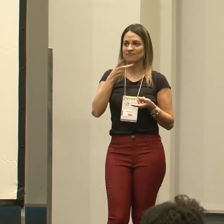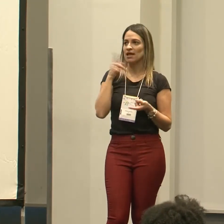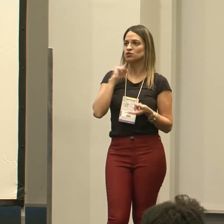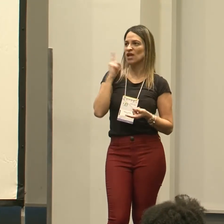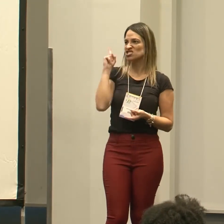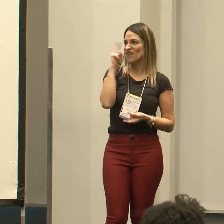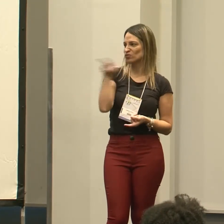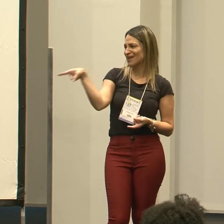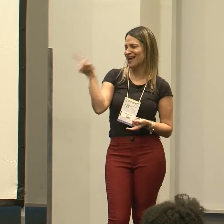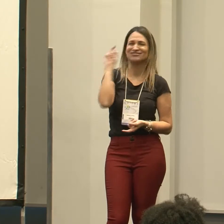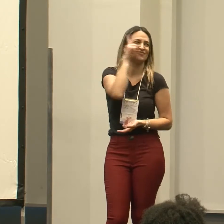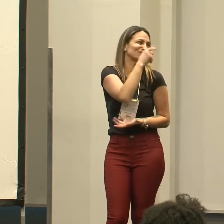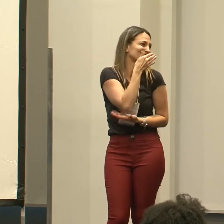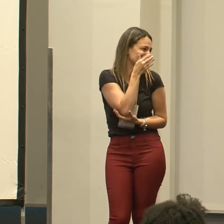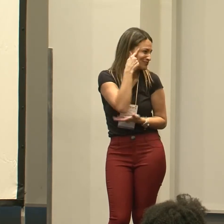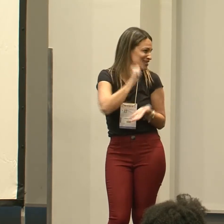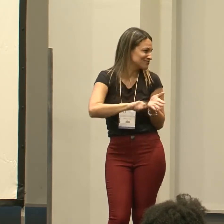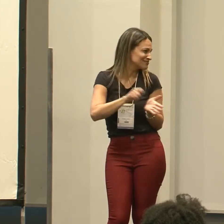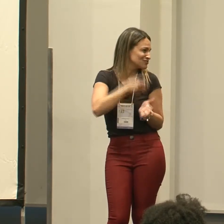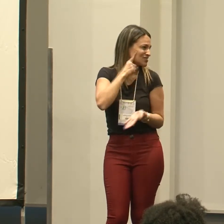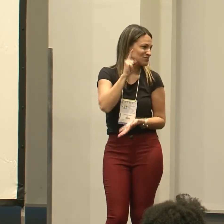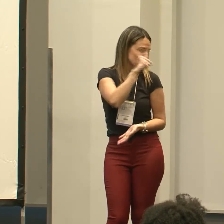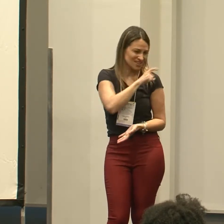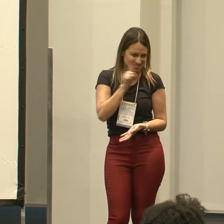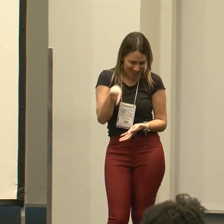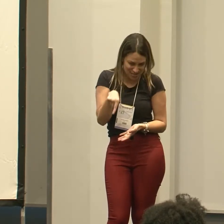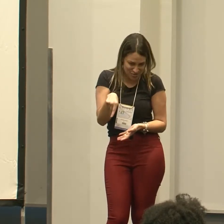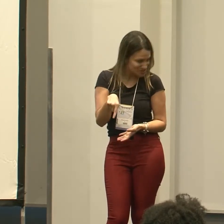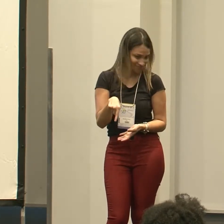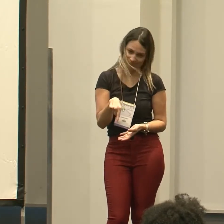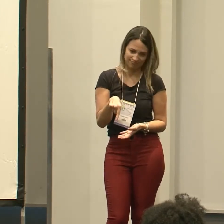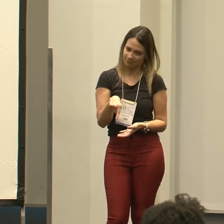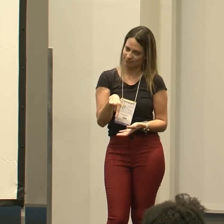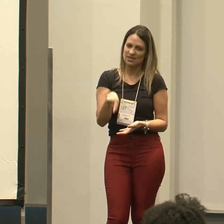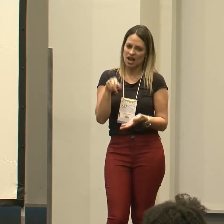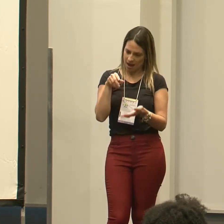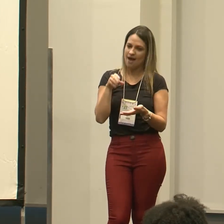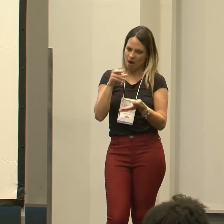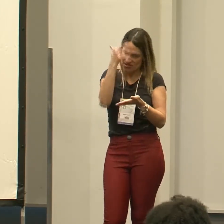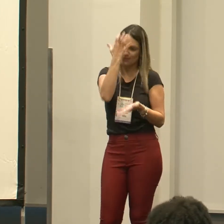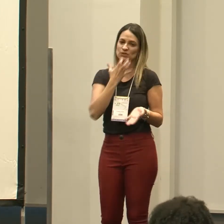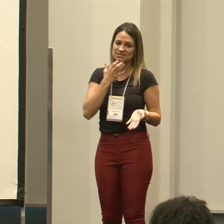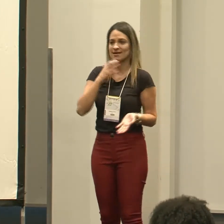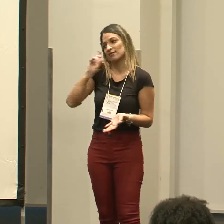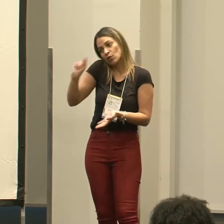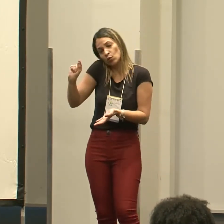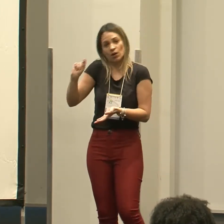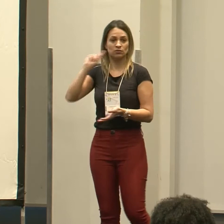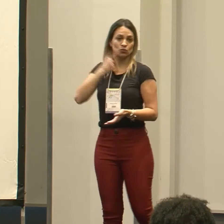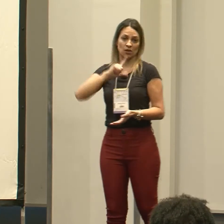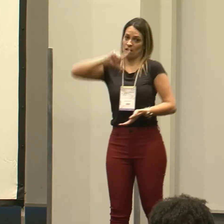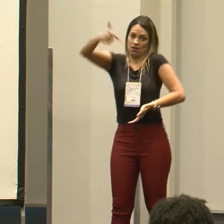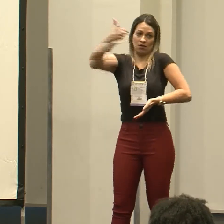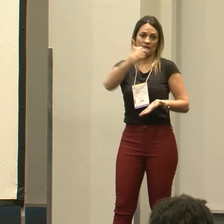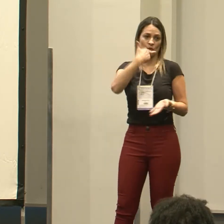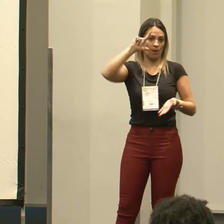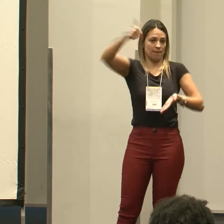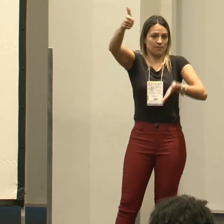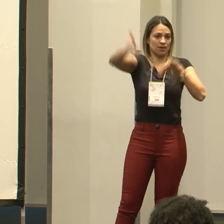essa palavra é difícil. Vai falar, o surdo tem dificuldade, o surdo tem dificuldade. Mas não é disso que a gente está falando aqui. Isso é uma coisa séria,